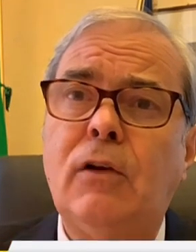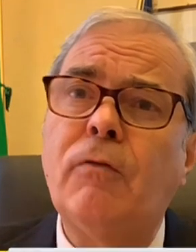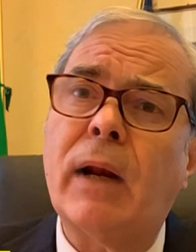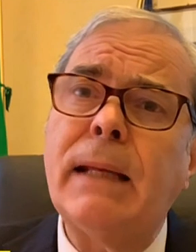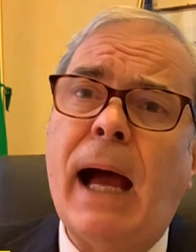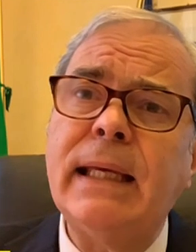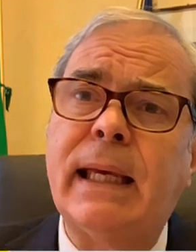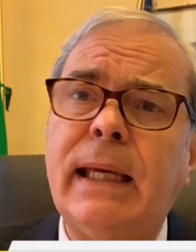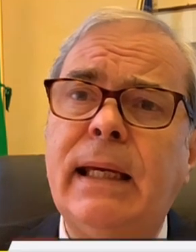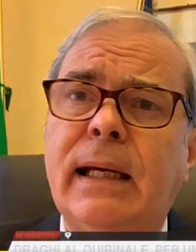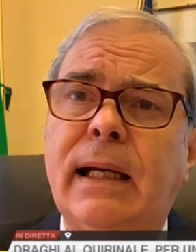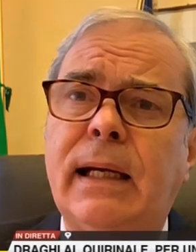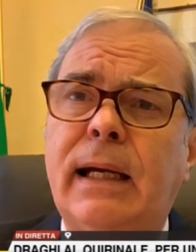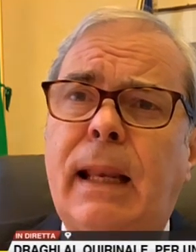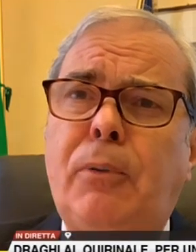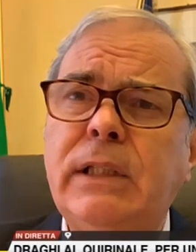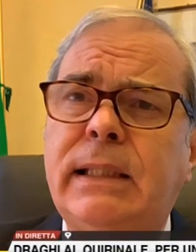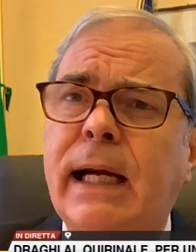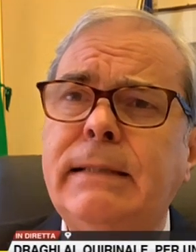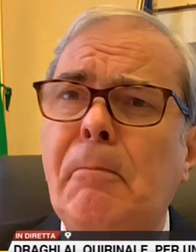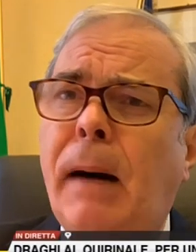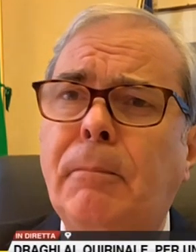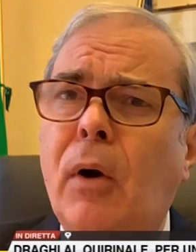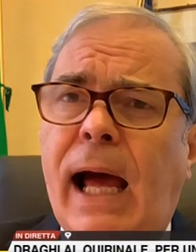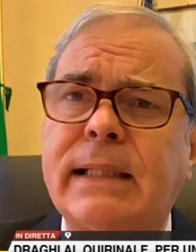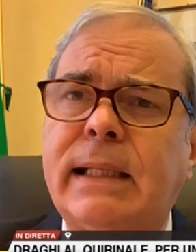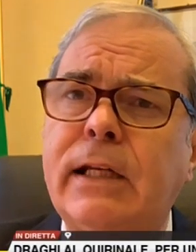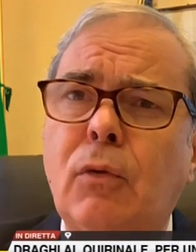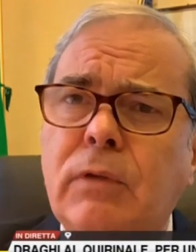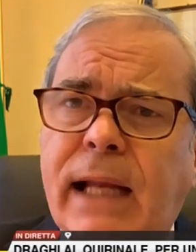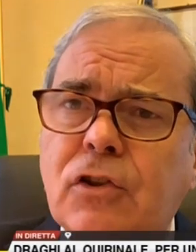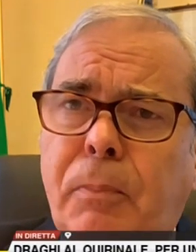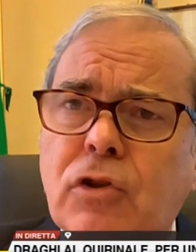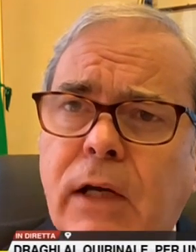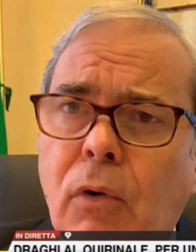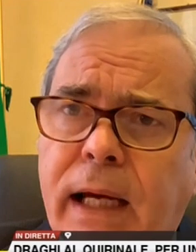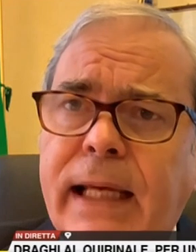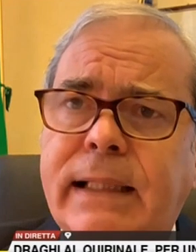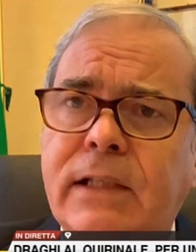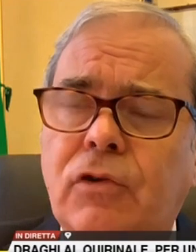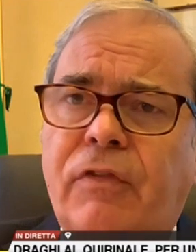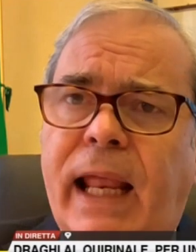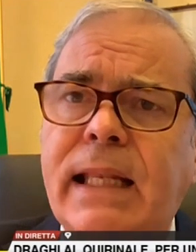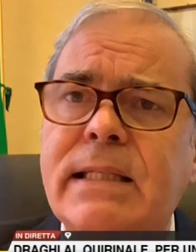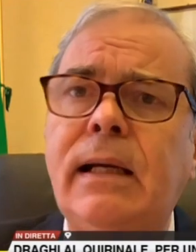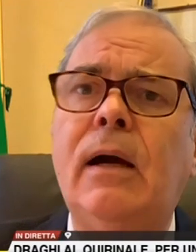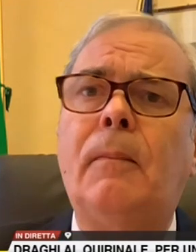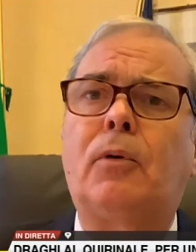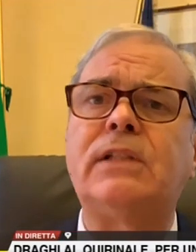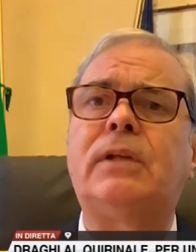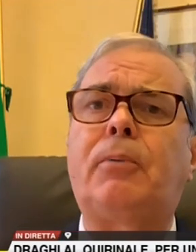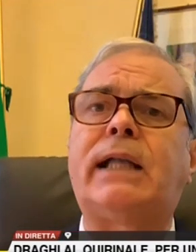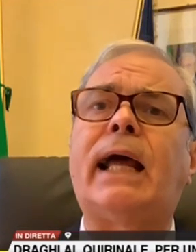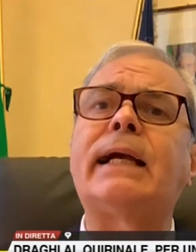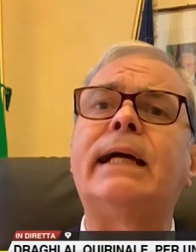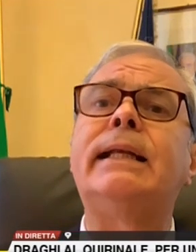e non vorrei mai che la politica imbambolata, che non dà risposte concrete alle sofferenze,